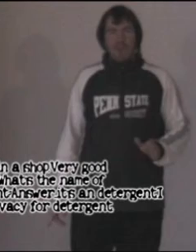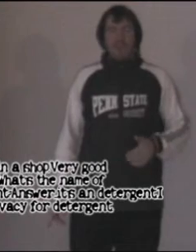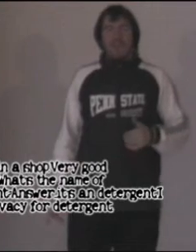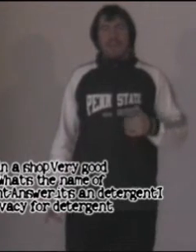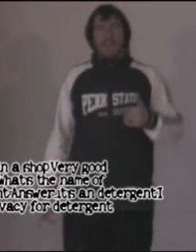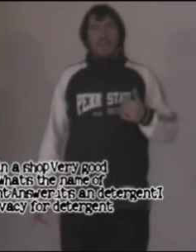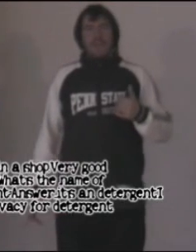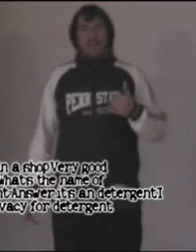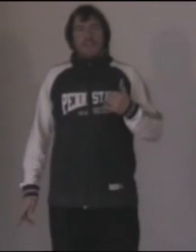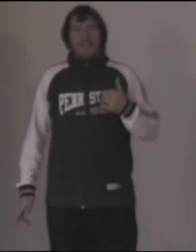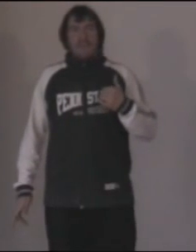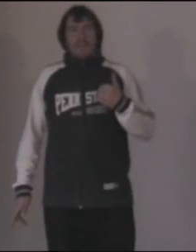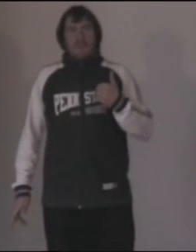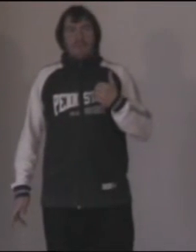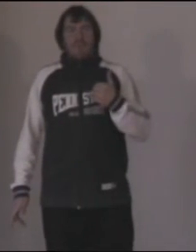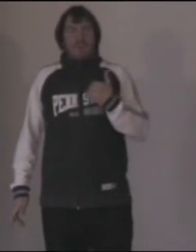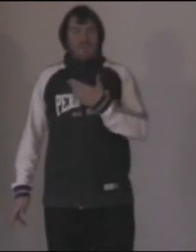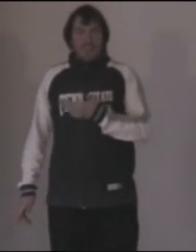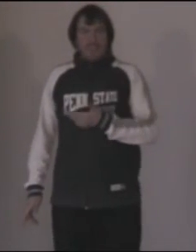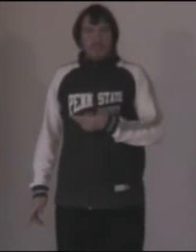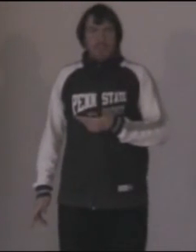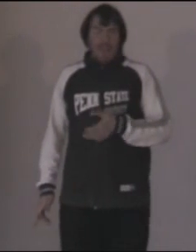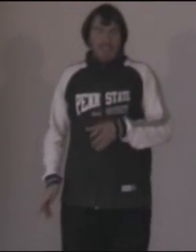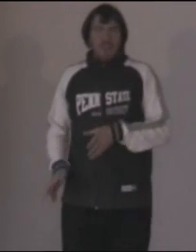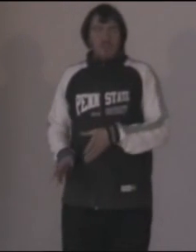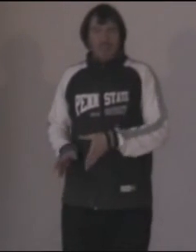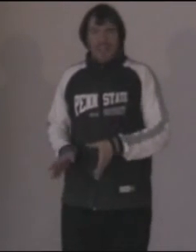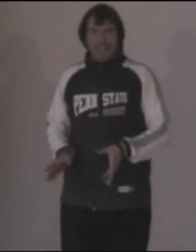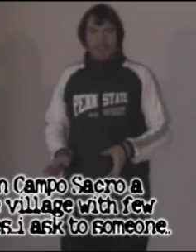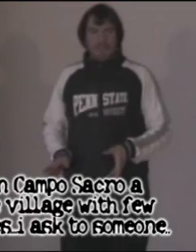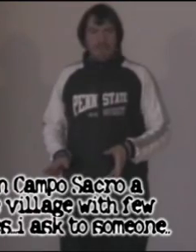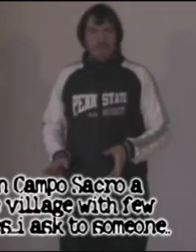Poi, vado a Camposacro, paesetto con poche case.